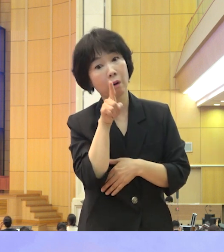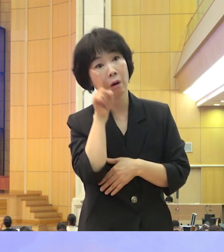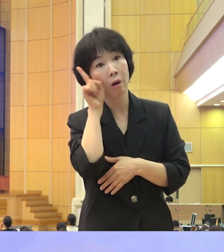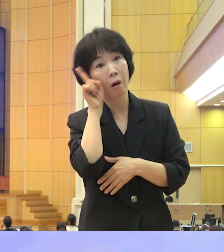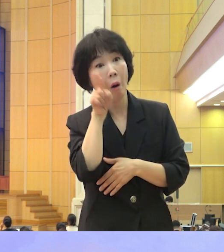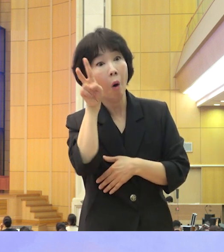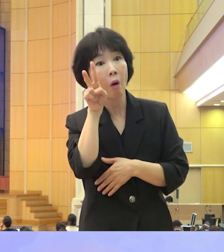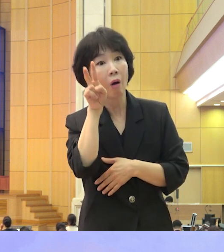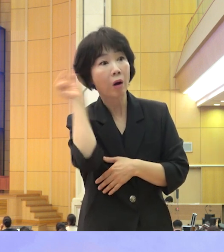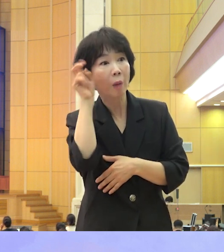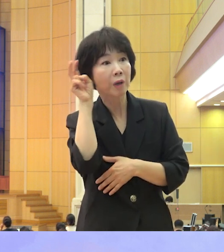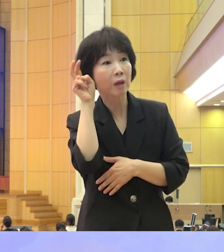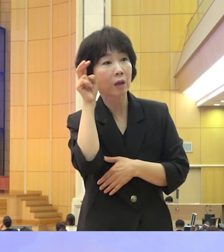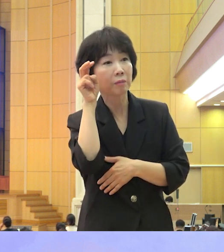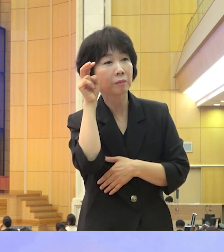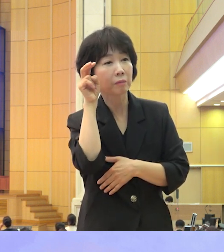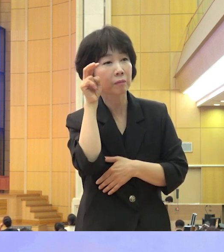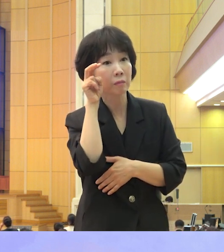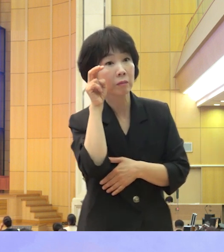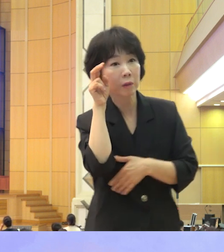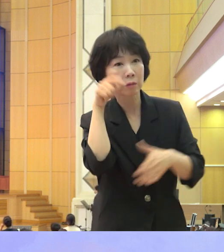관이 막 움직이는 거예요.